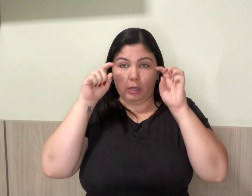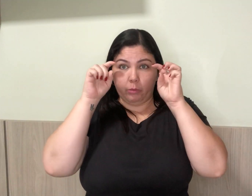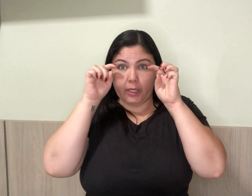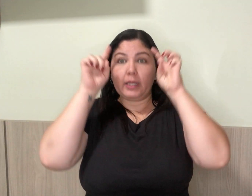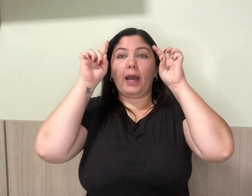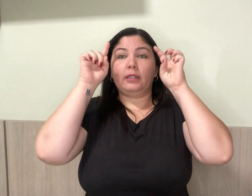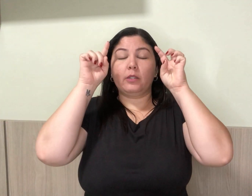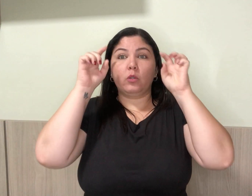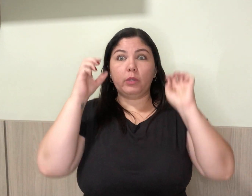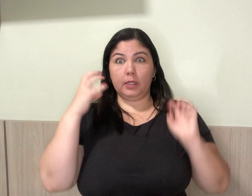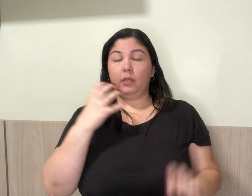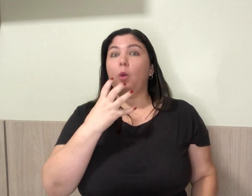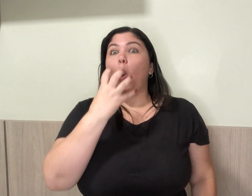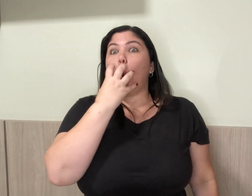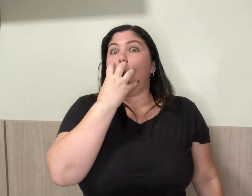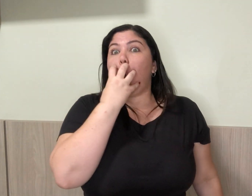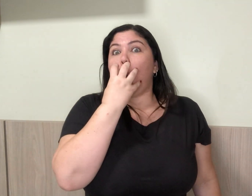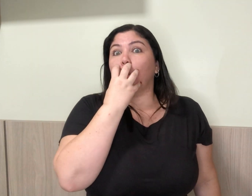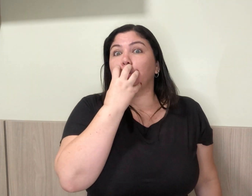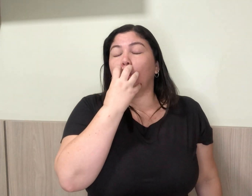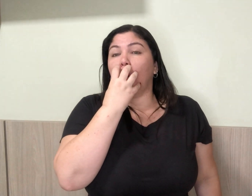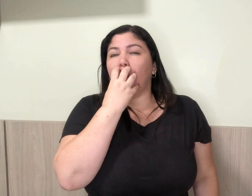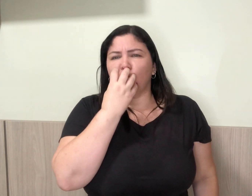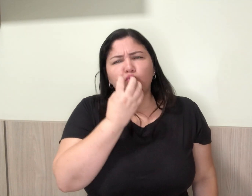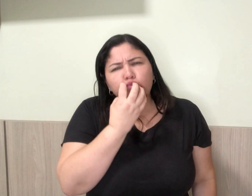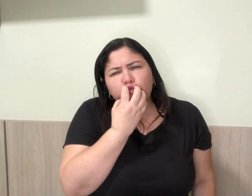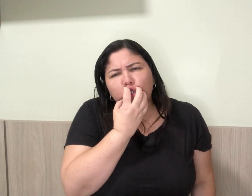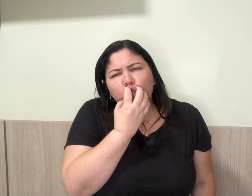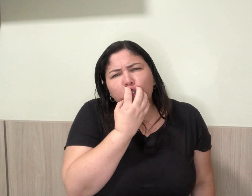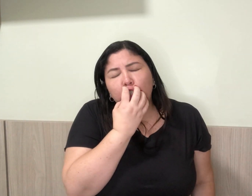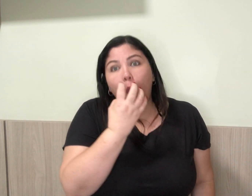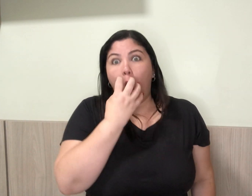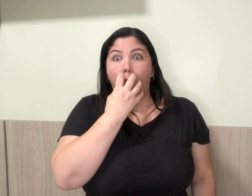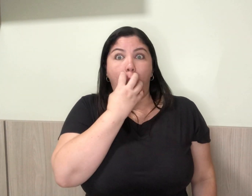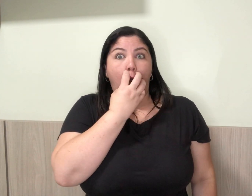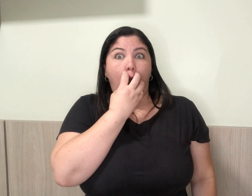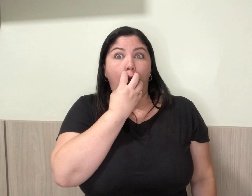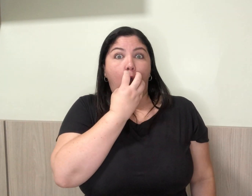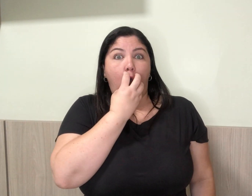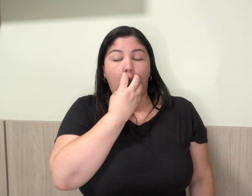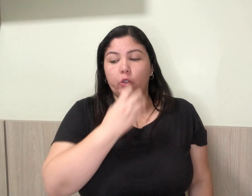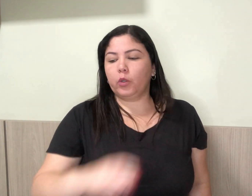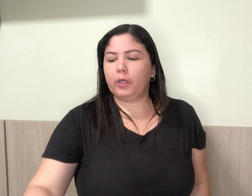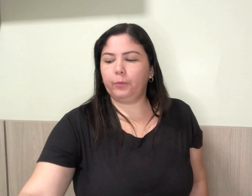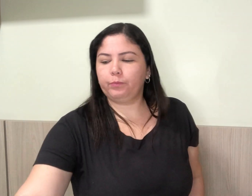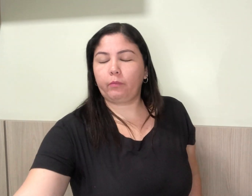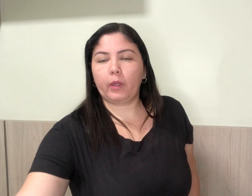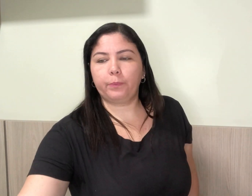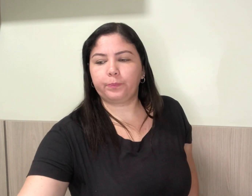uma arqueada na sobrancelha. Cachorrão. Cachorrinho. Cachorrão.